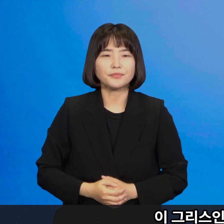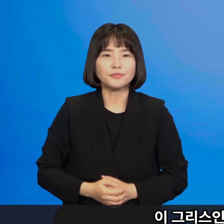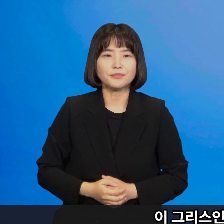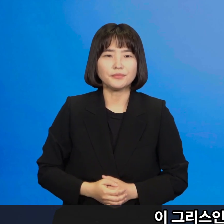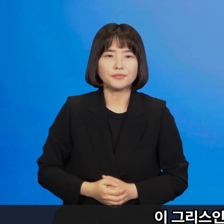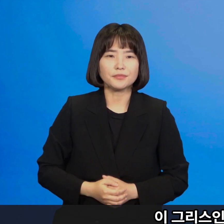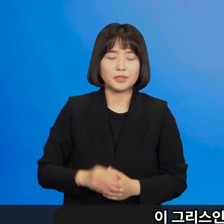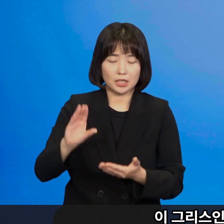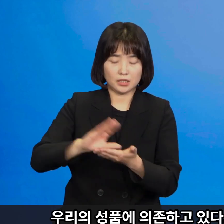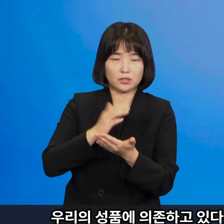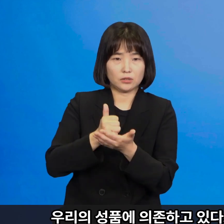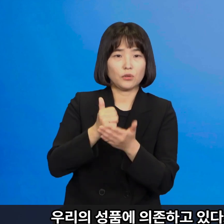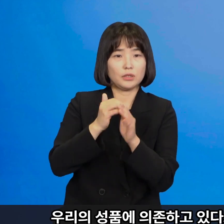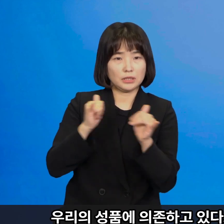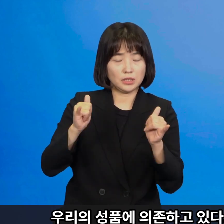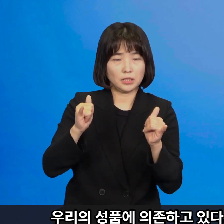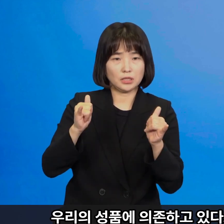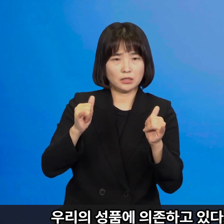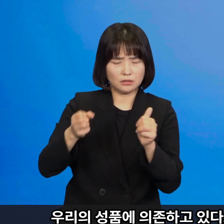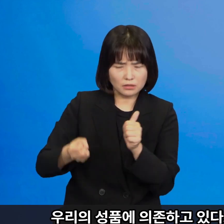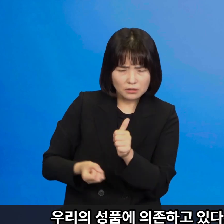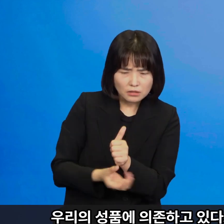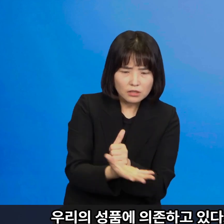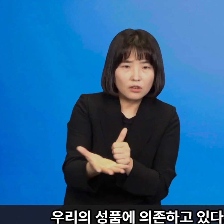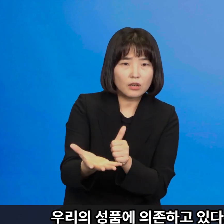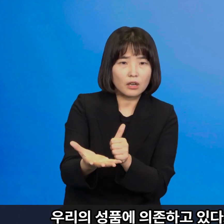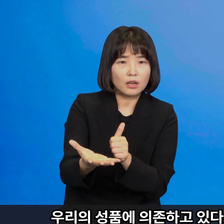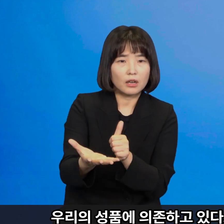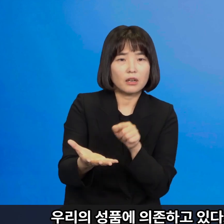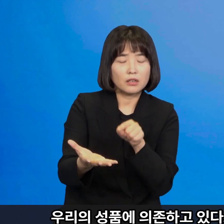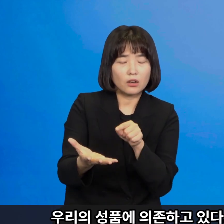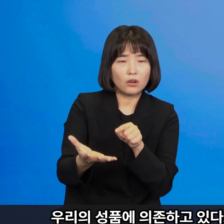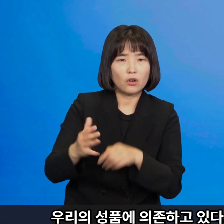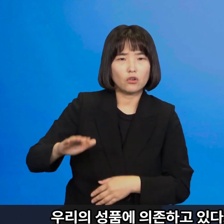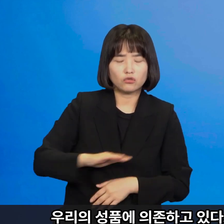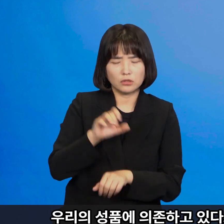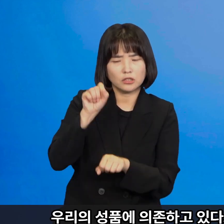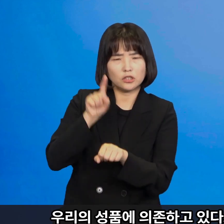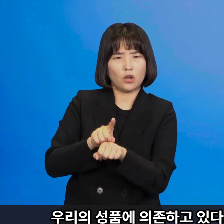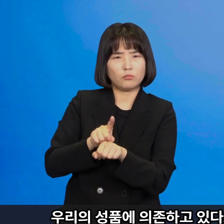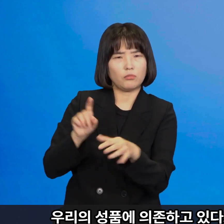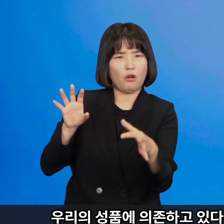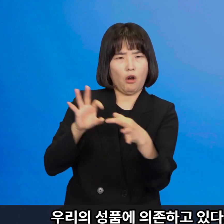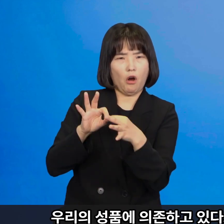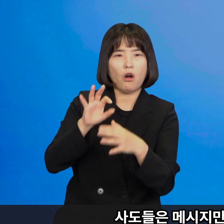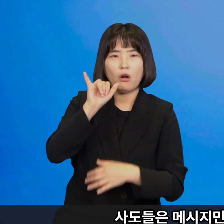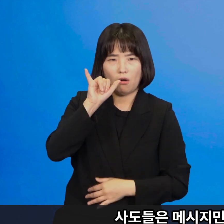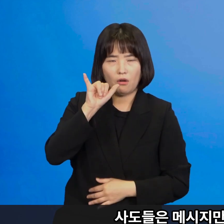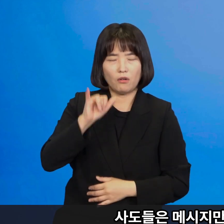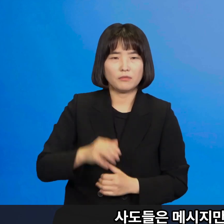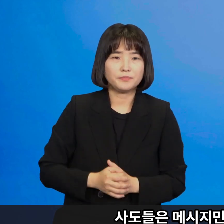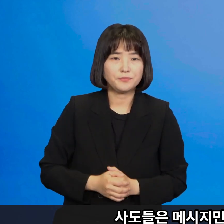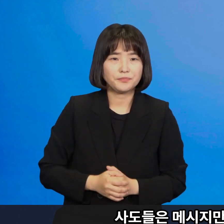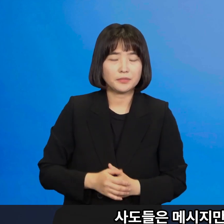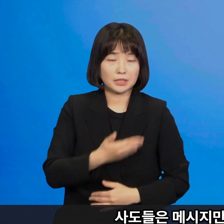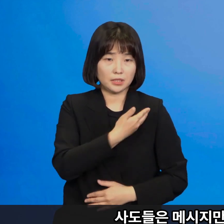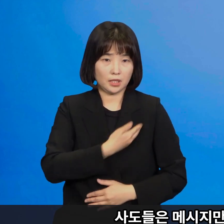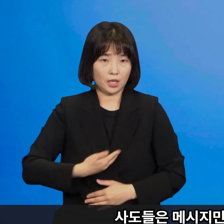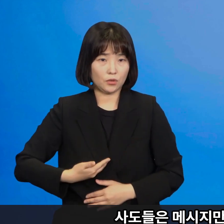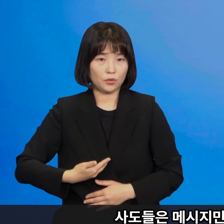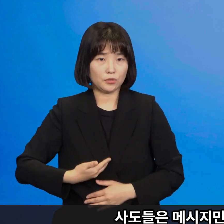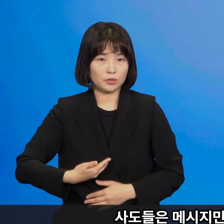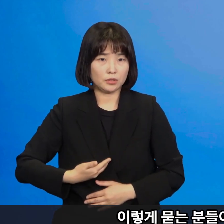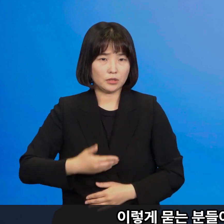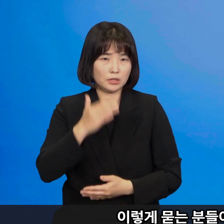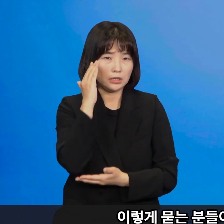이 그리스도인들의 영향력은 우리의 성품에 의존하고 있다고 해도 과언이 아닐 정도입니다. 사도들은 메시지만